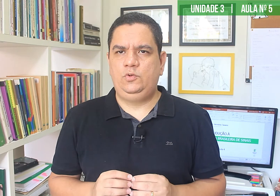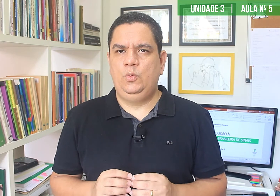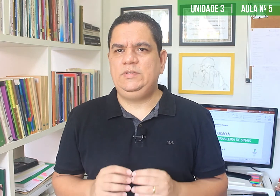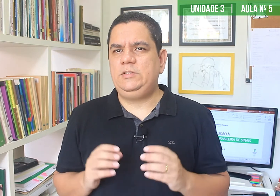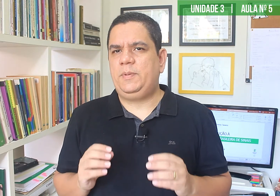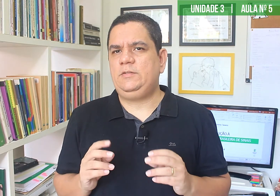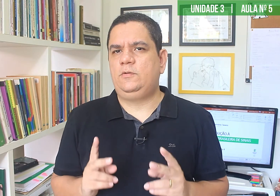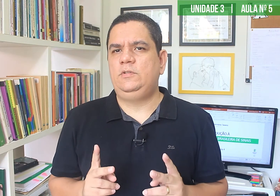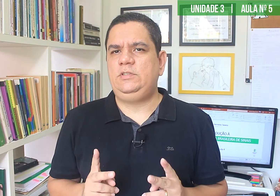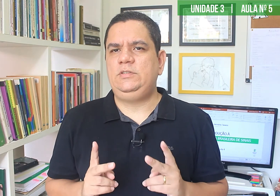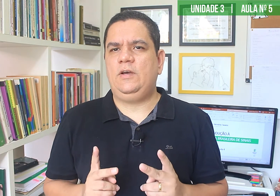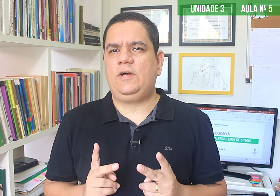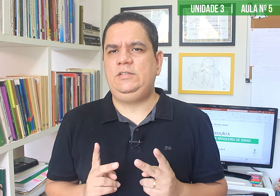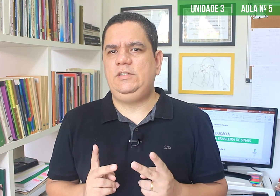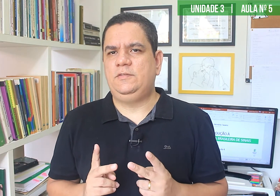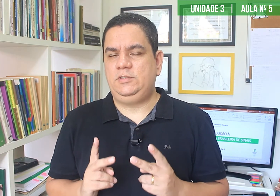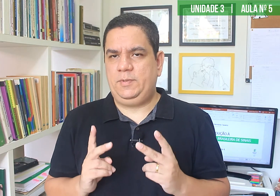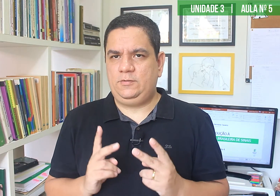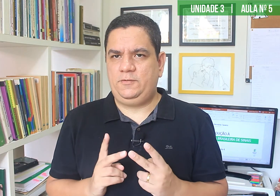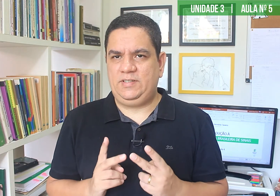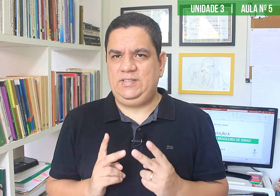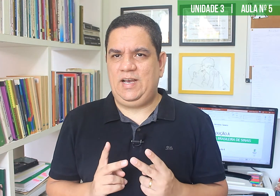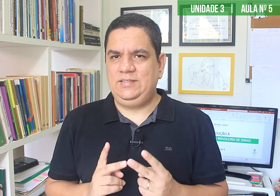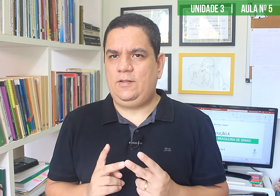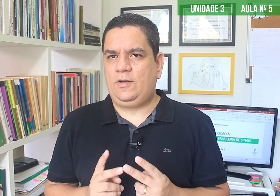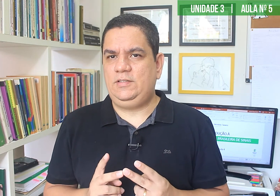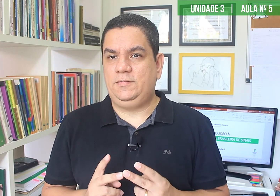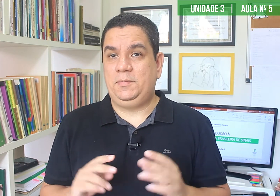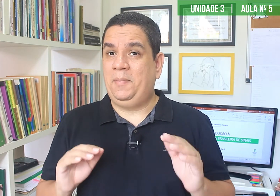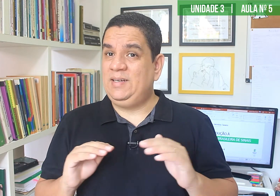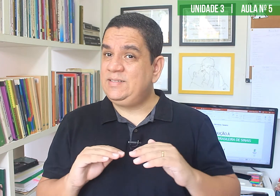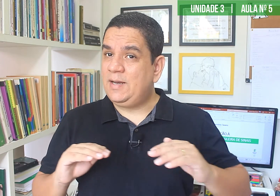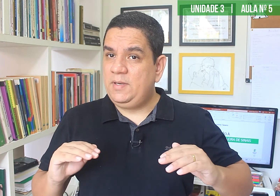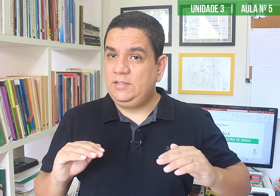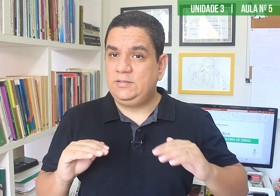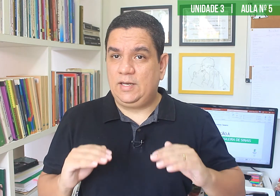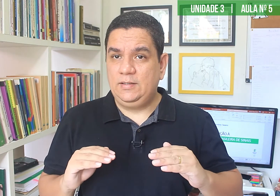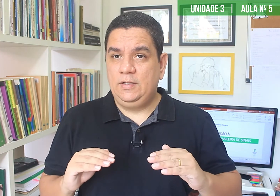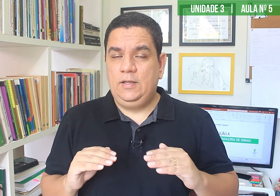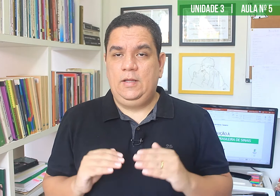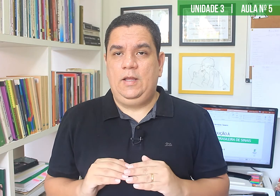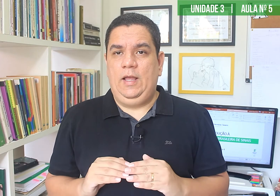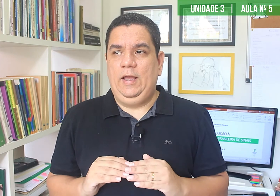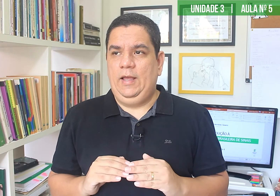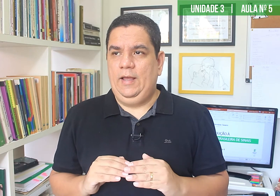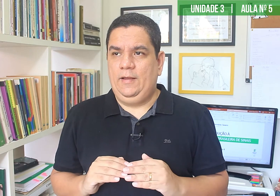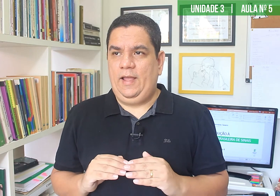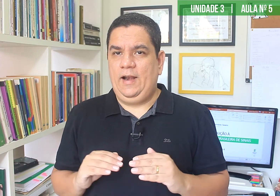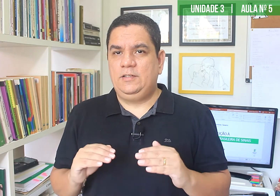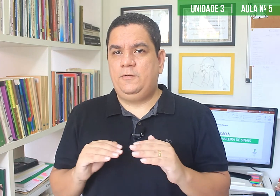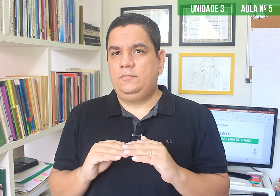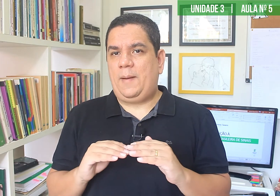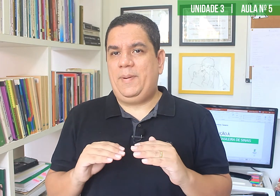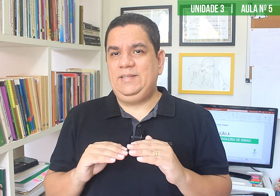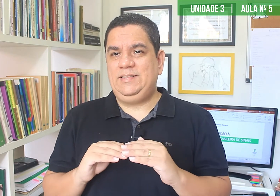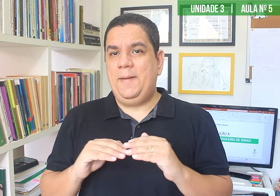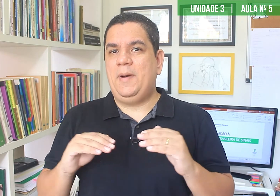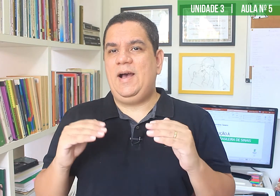duas expressões interrogativas, expressões faciais interrogativas, basicamente, tá? Elas vão aparecer